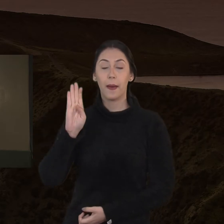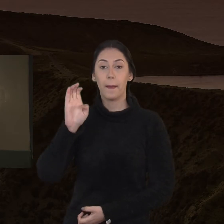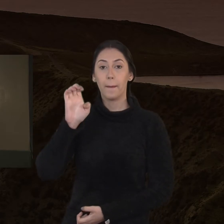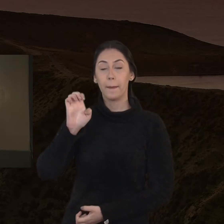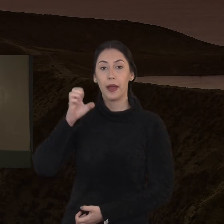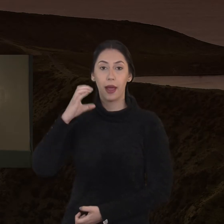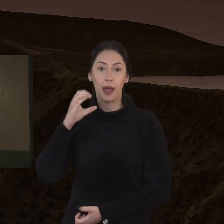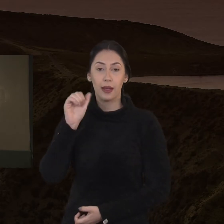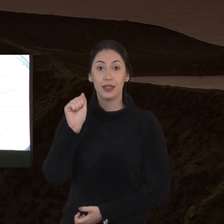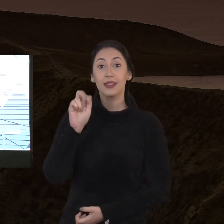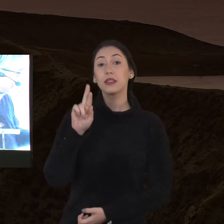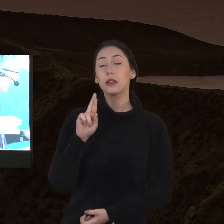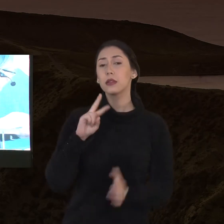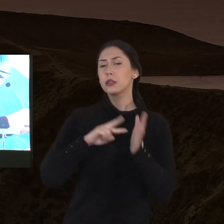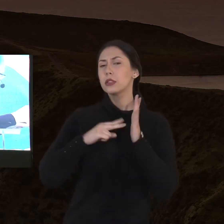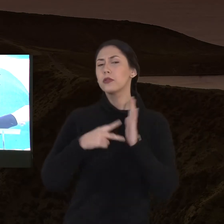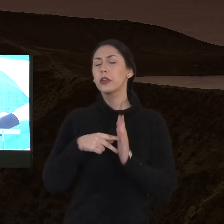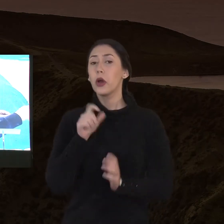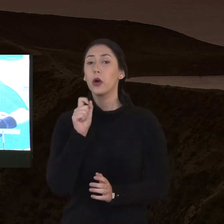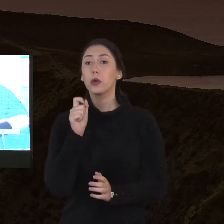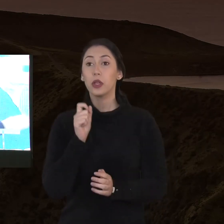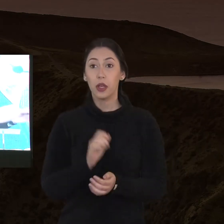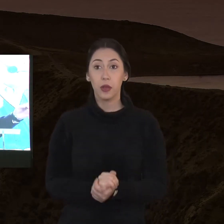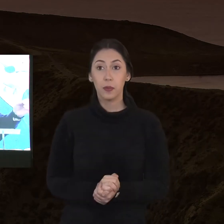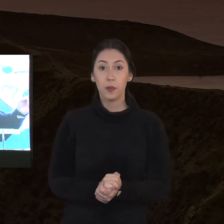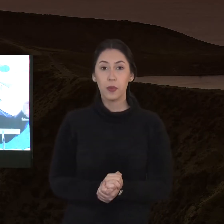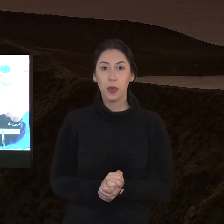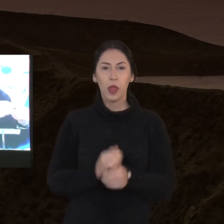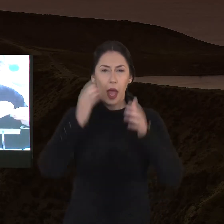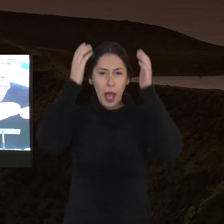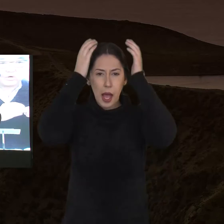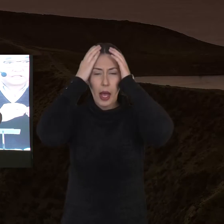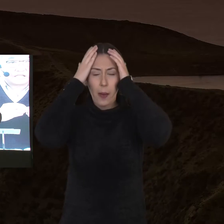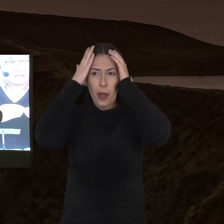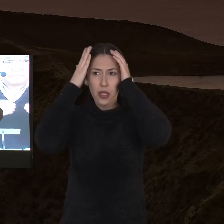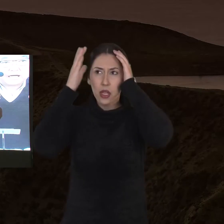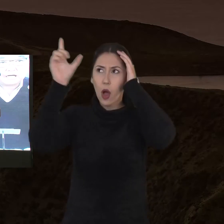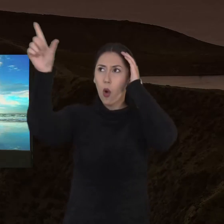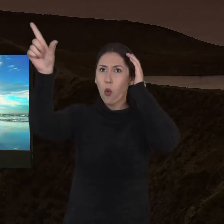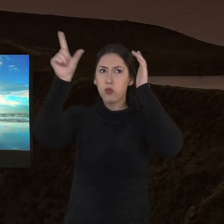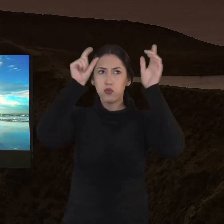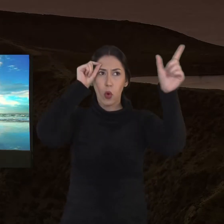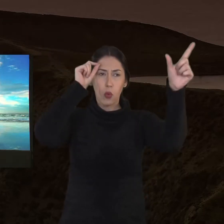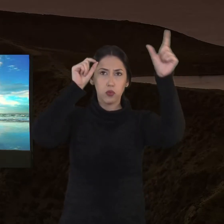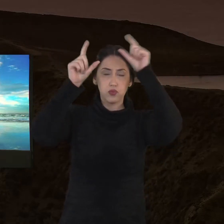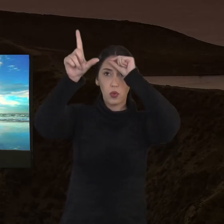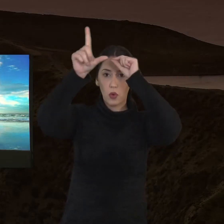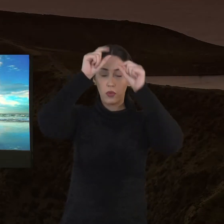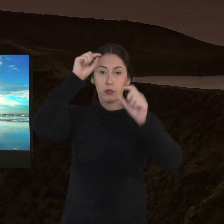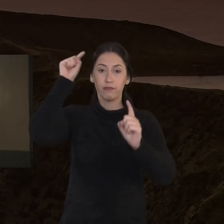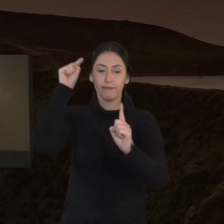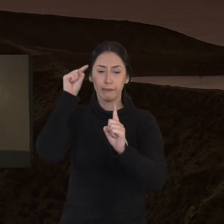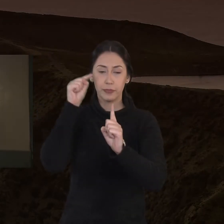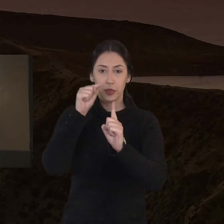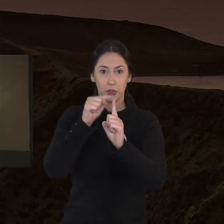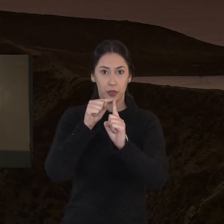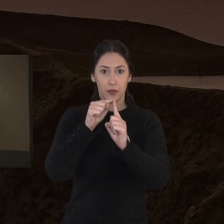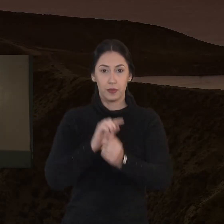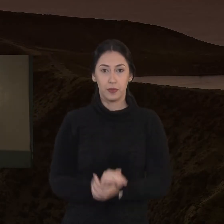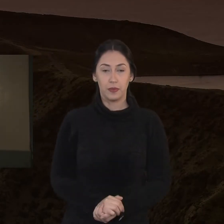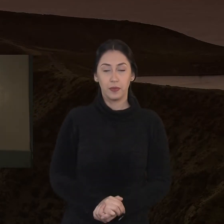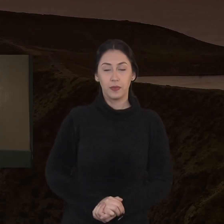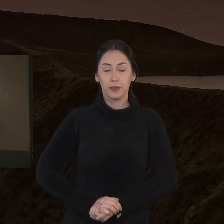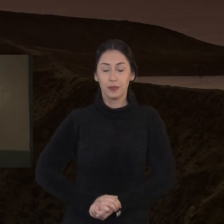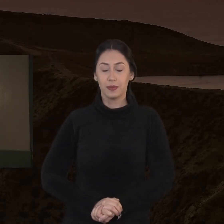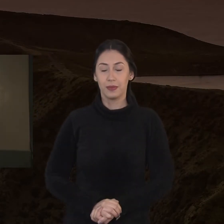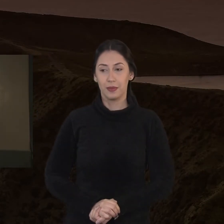a encabeçar quer dizer a cabeça atrai todas as coisas para o centro louvado seja o senhor